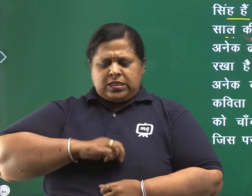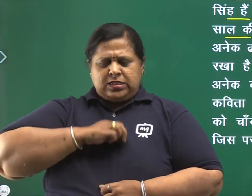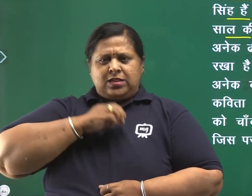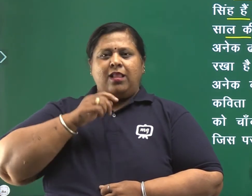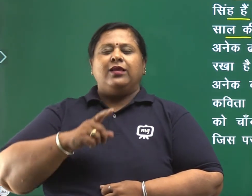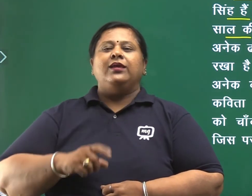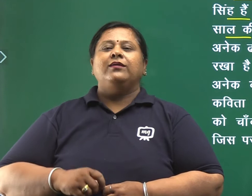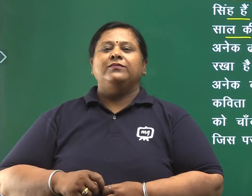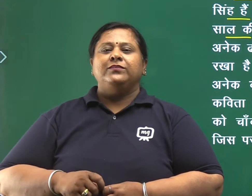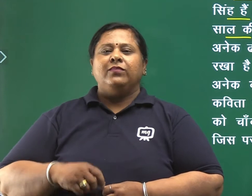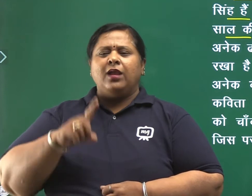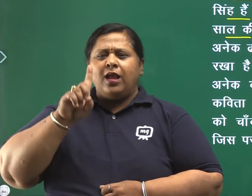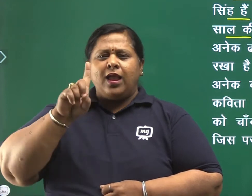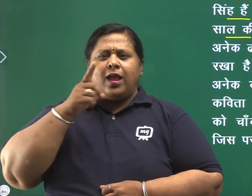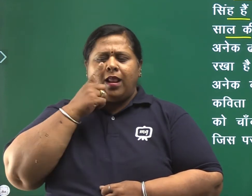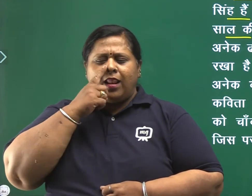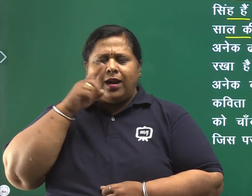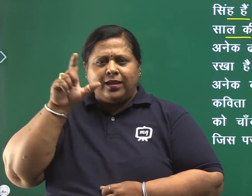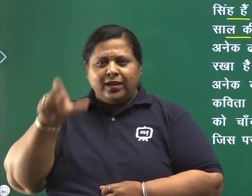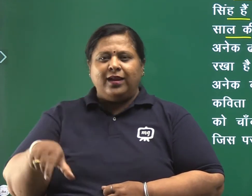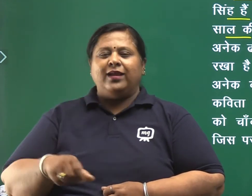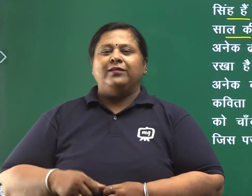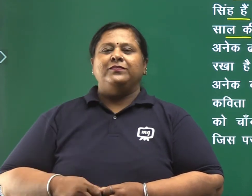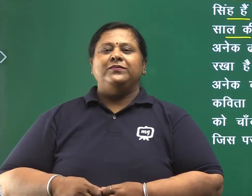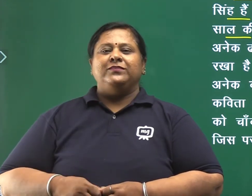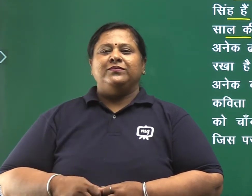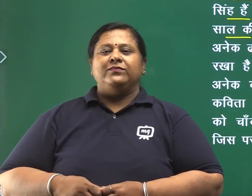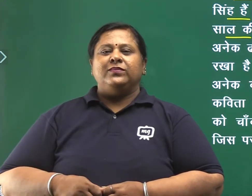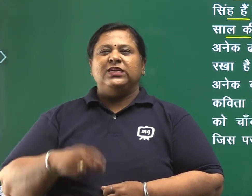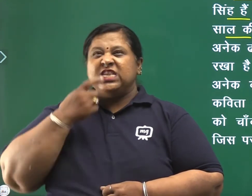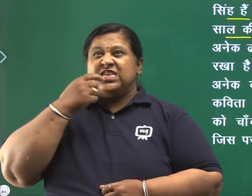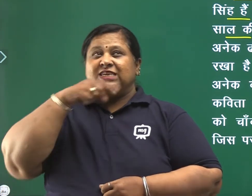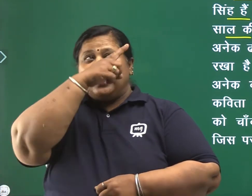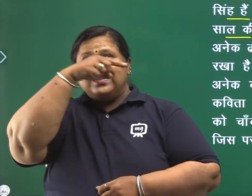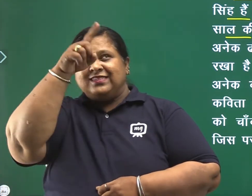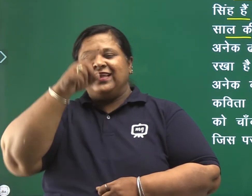साल की एक लड़की ने चांद से